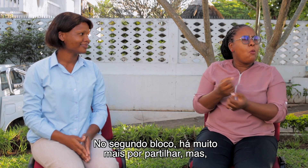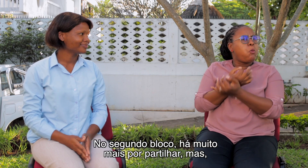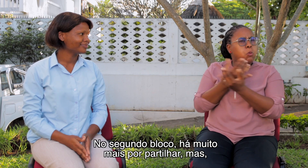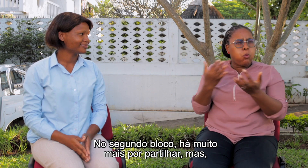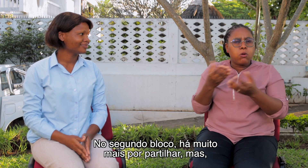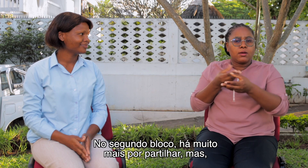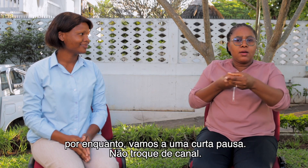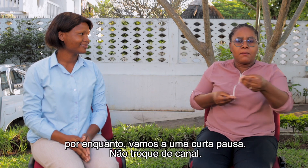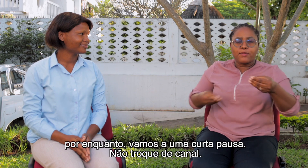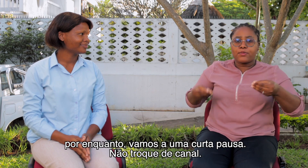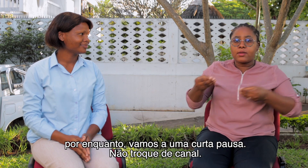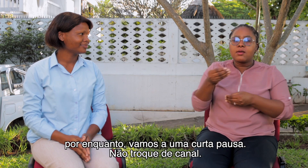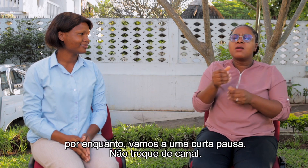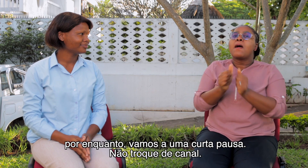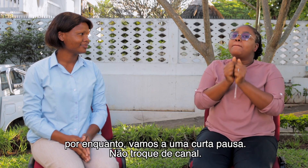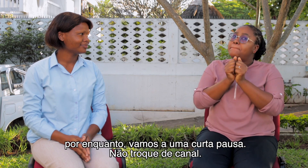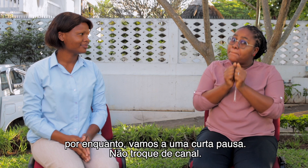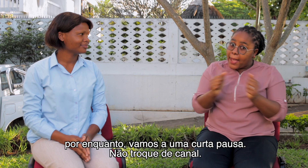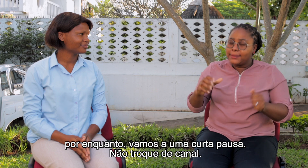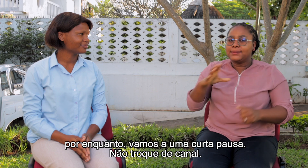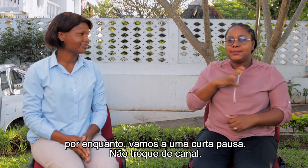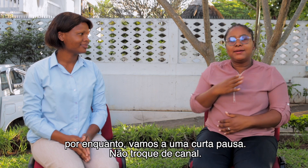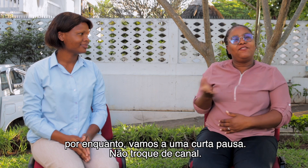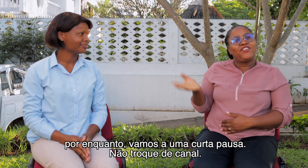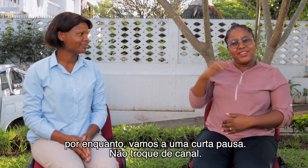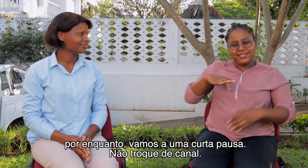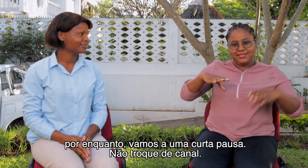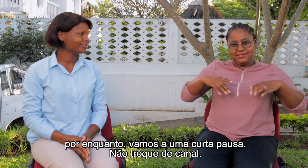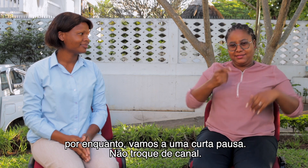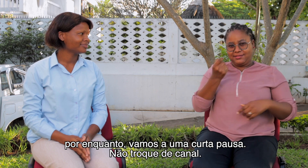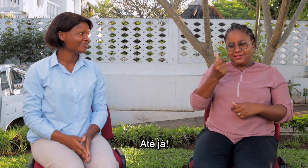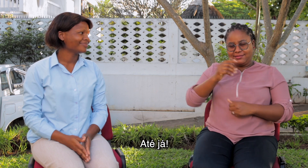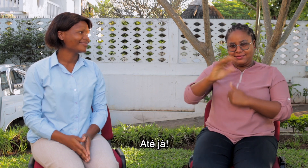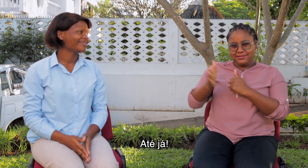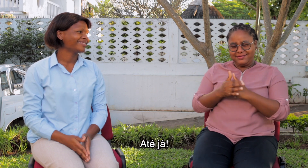partilhar, mas, por enquanto, vamos a uma curta pausa, num troque de canal. Até já!